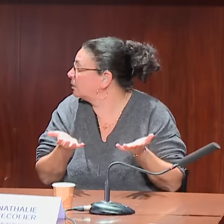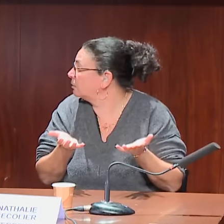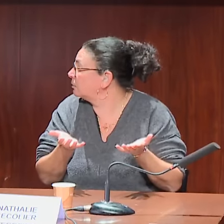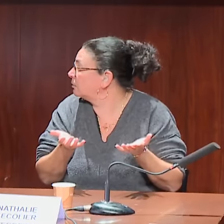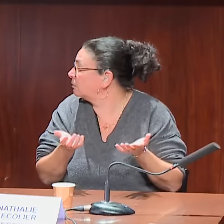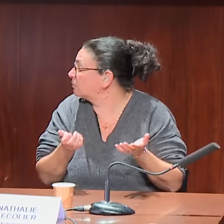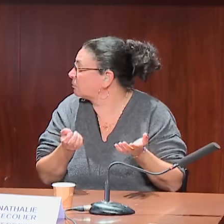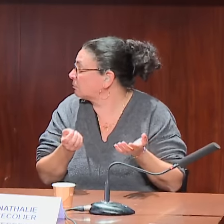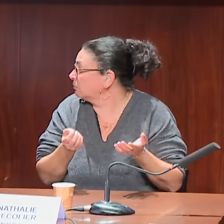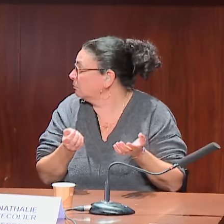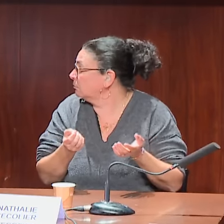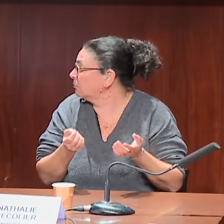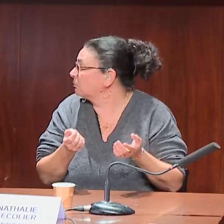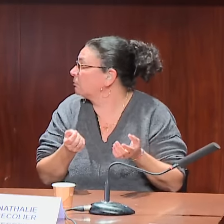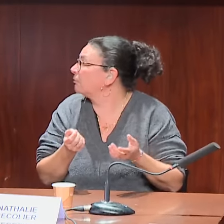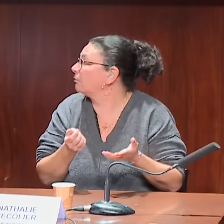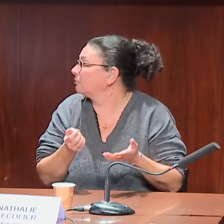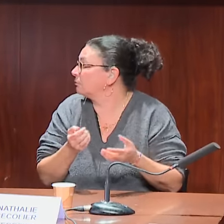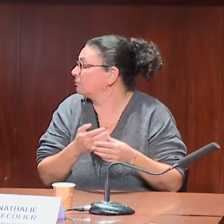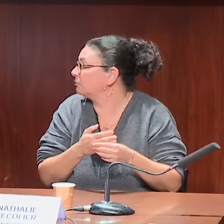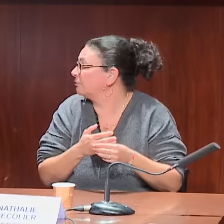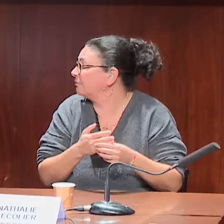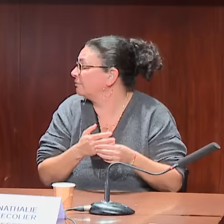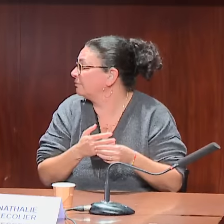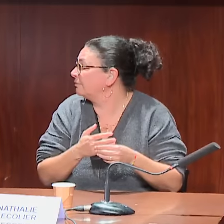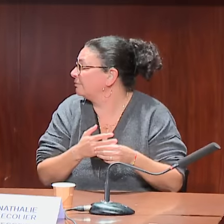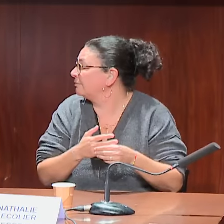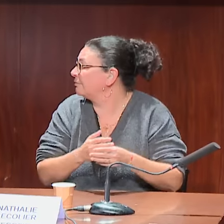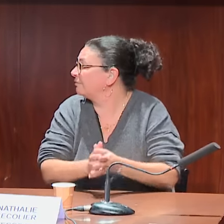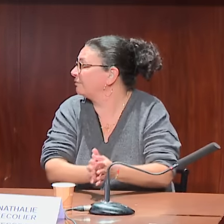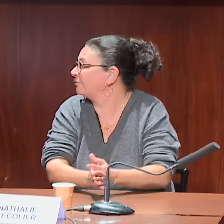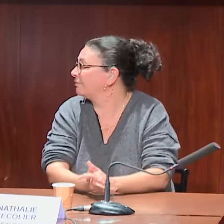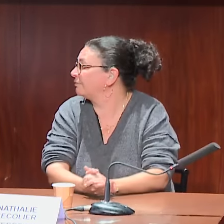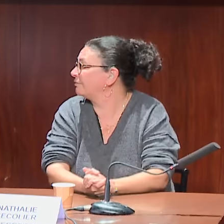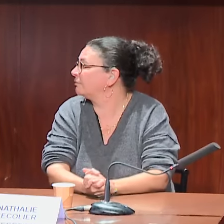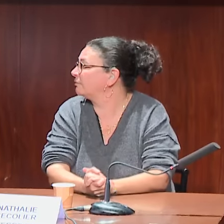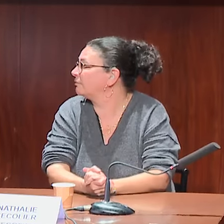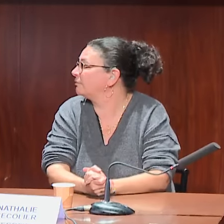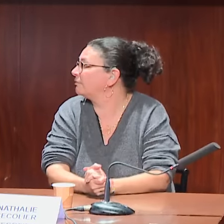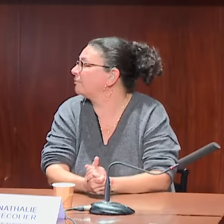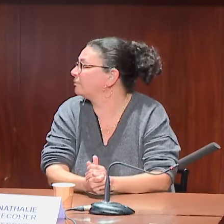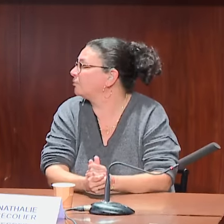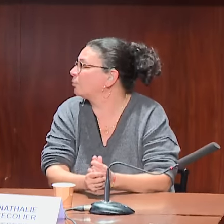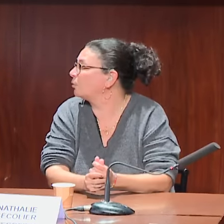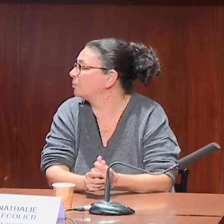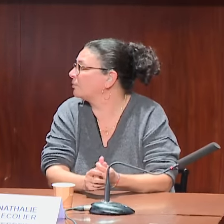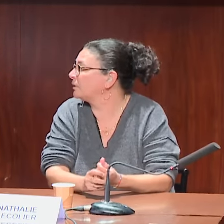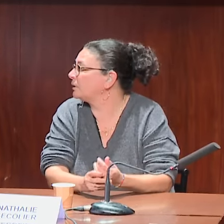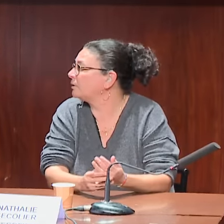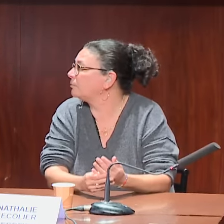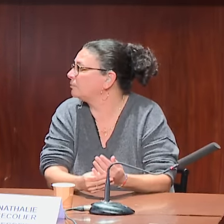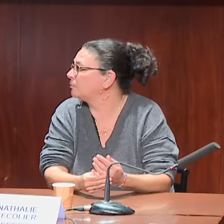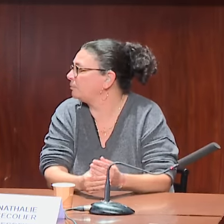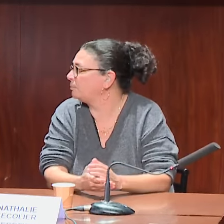Et puis, on a aussi beaucoup de sourds étrangers qui sont venus et